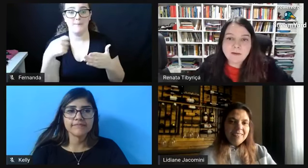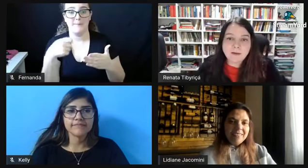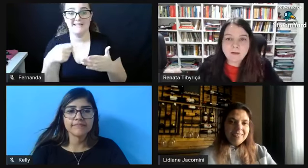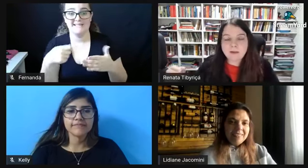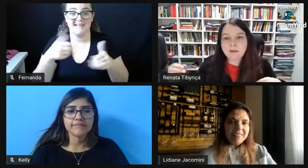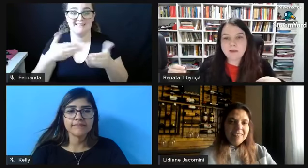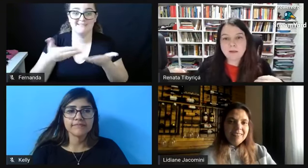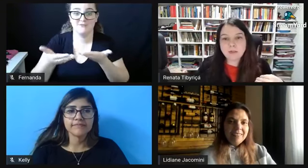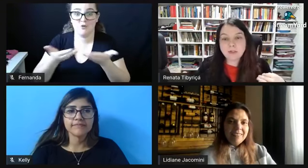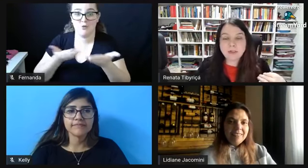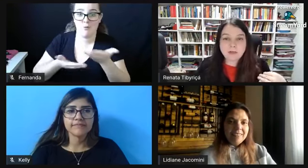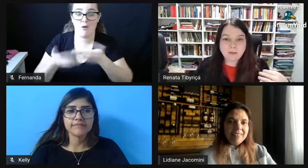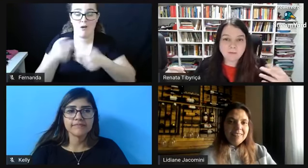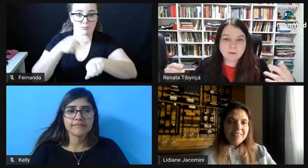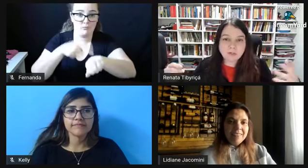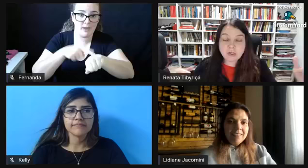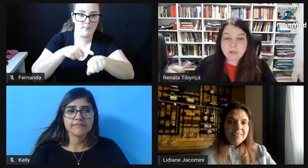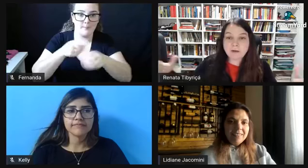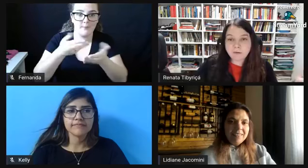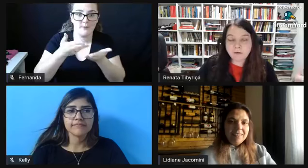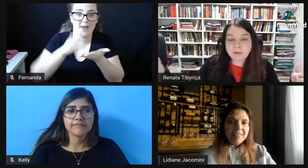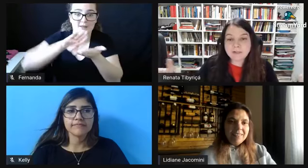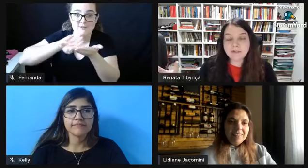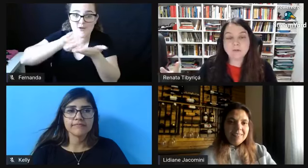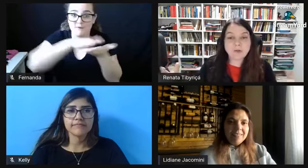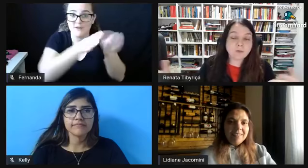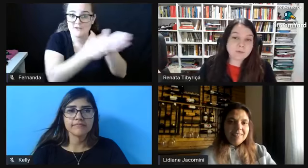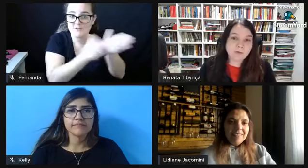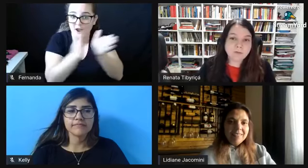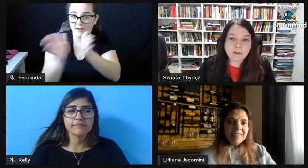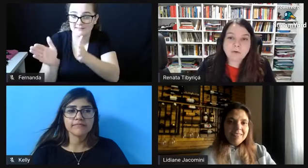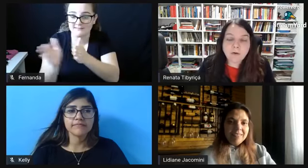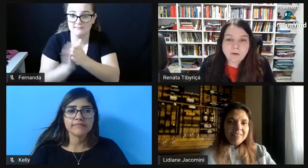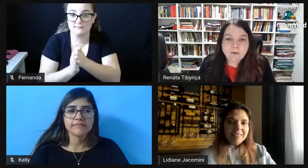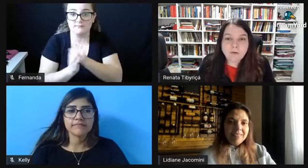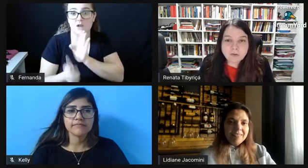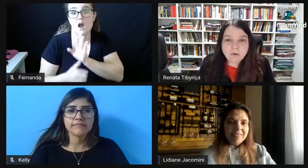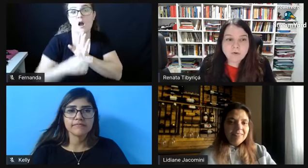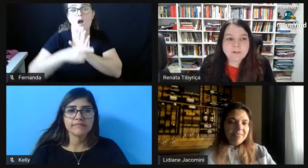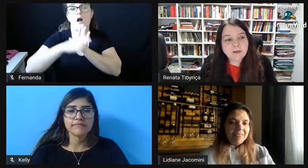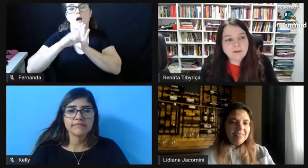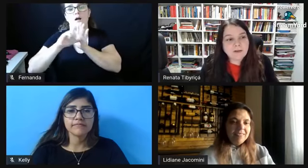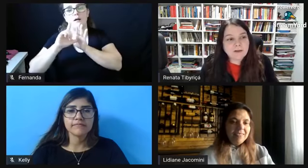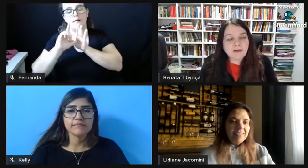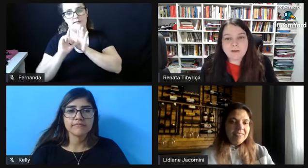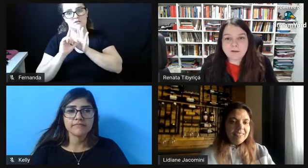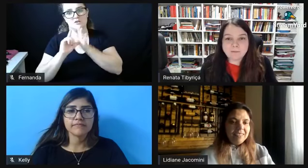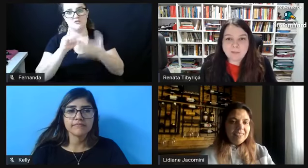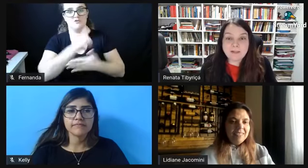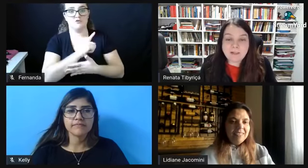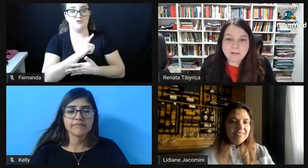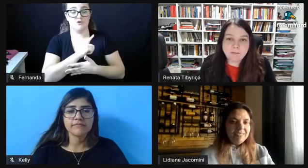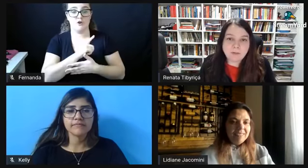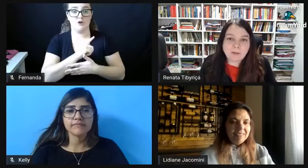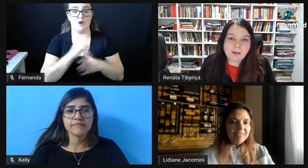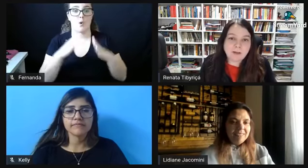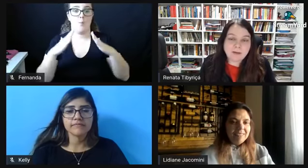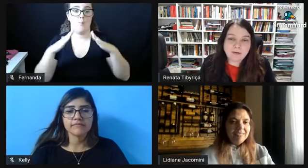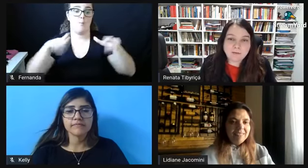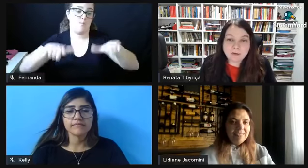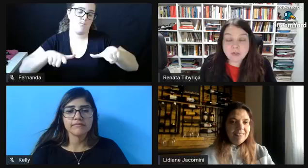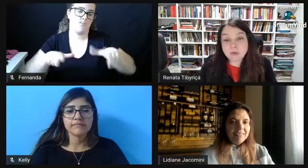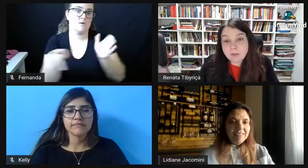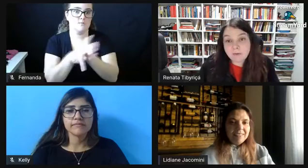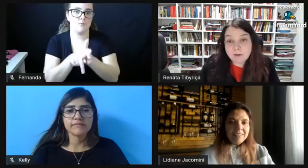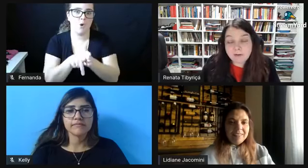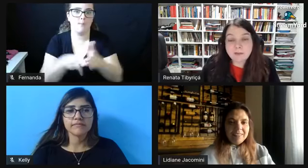que... e a gente tinha... A organização que nós tínhamos era um escritório que eram nós dois, aqui,